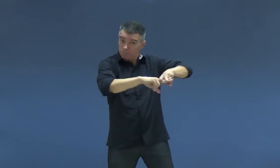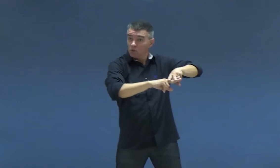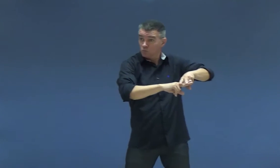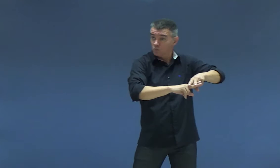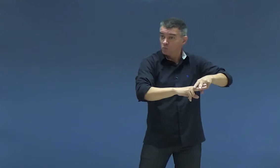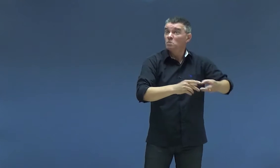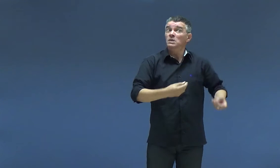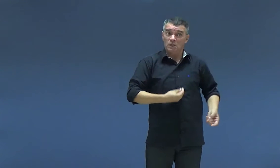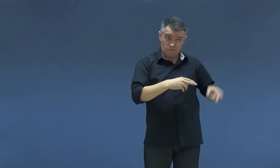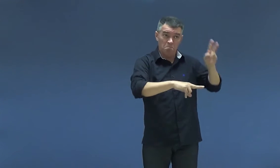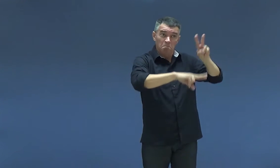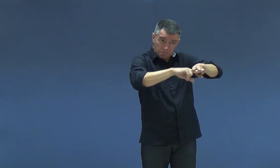Né? Ele estava na prisão.